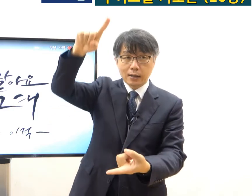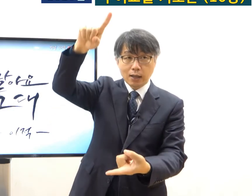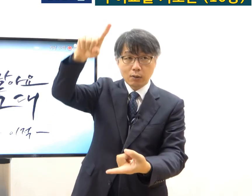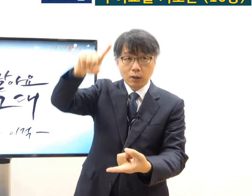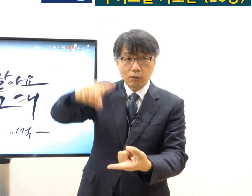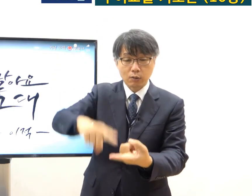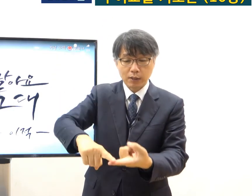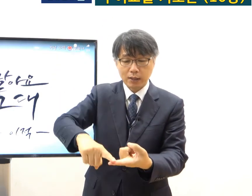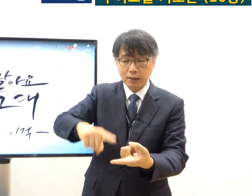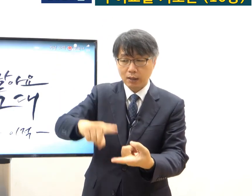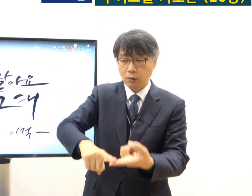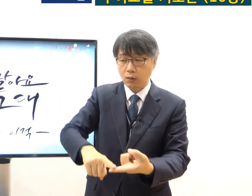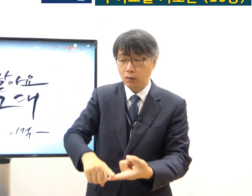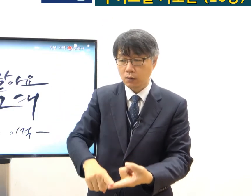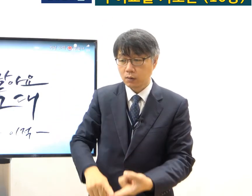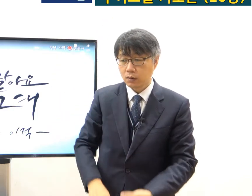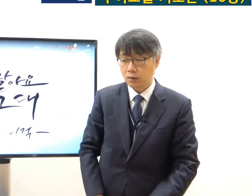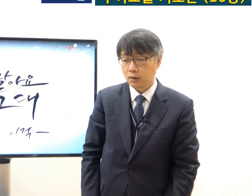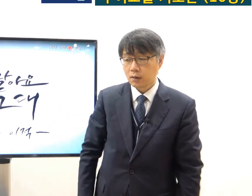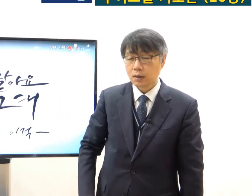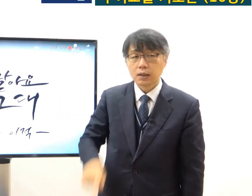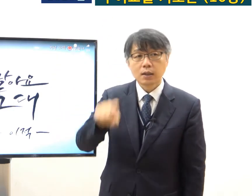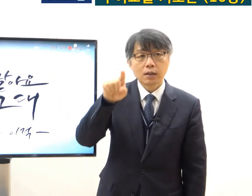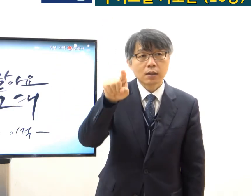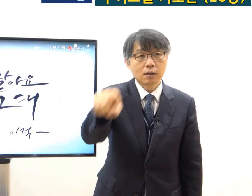그대로 내려온 겁니다. 그대로.